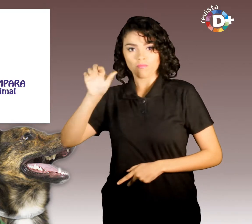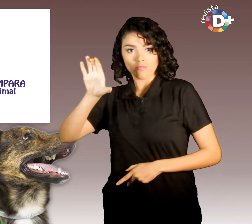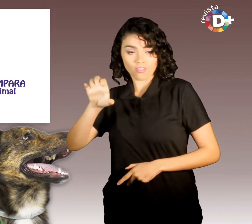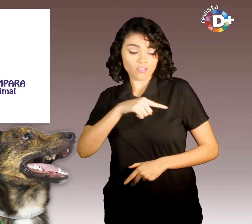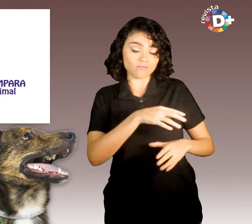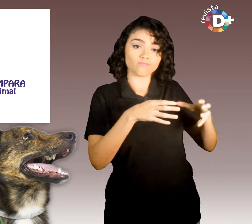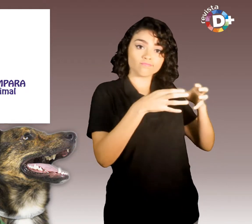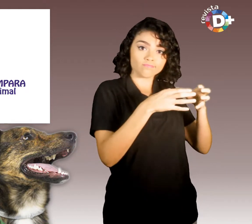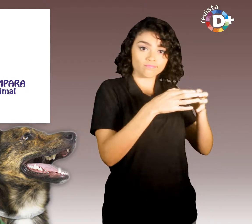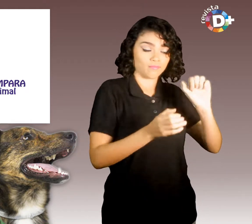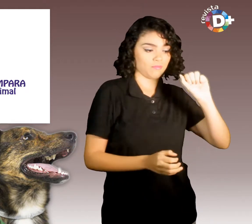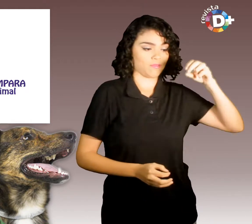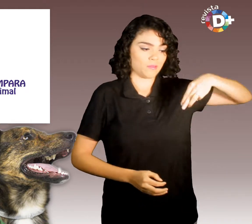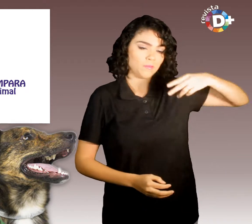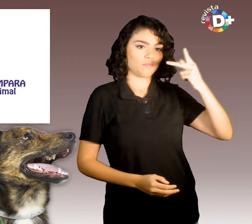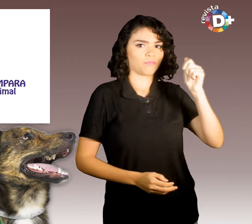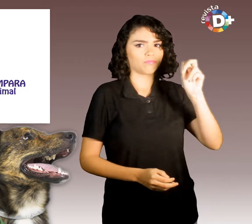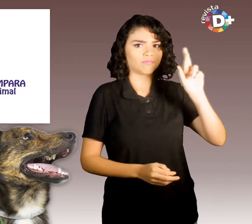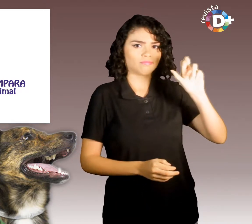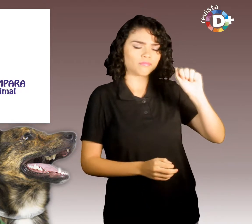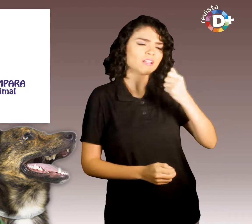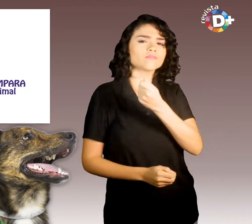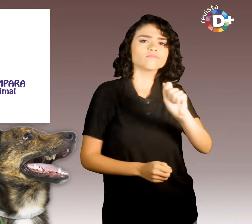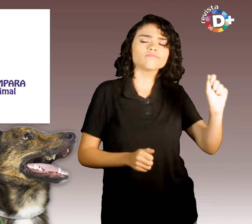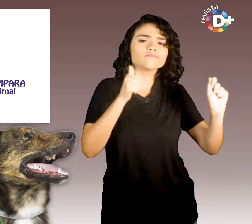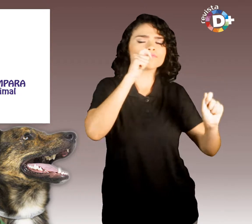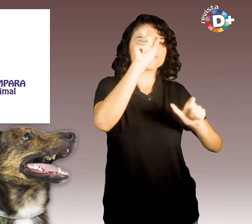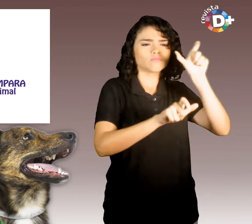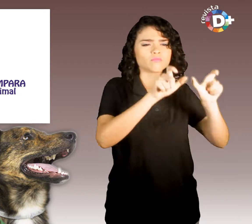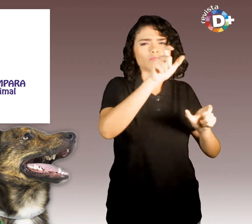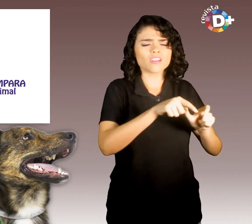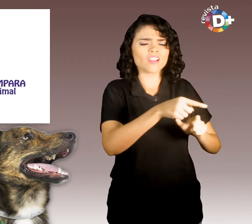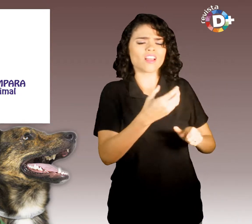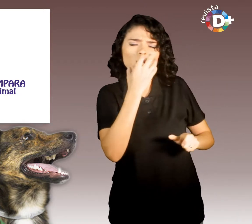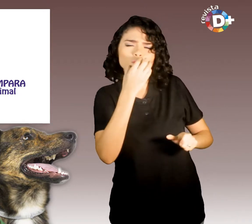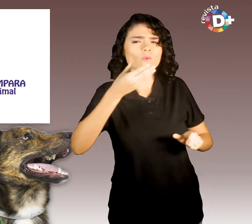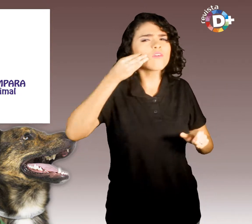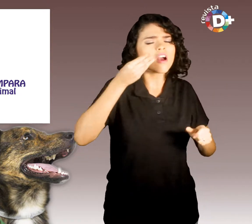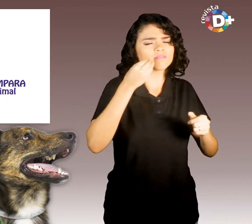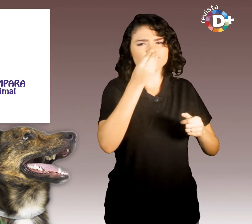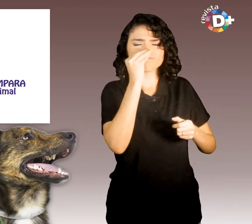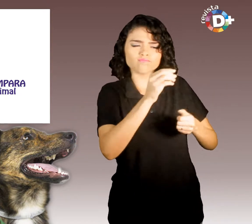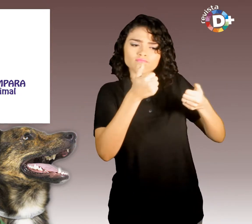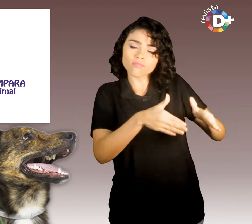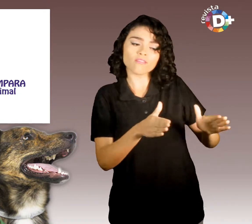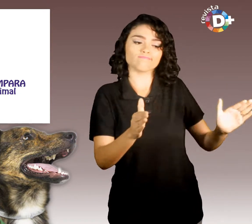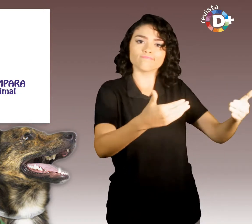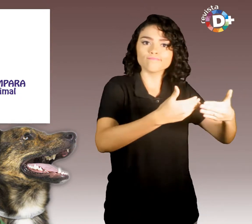mulheres protetoras dos animais rejeitados e abandonados realizam o próximo evento de